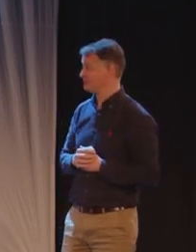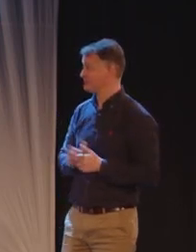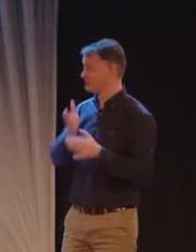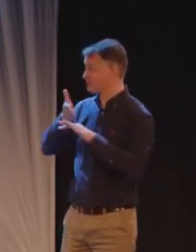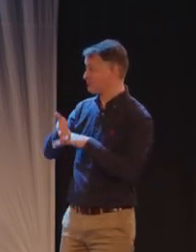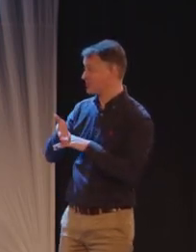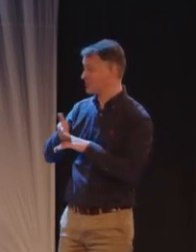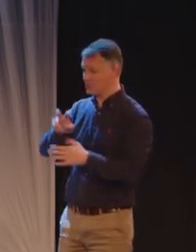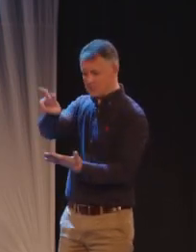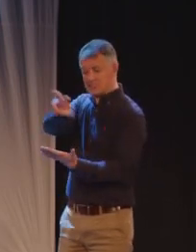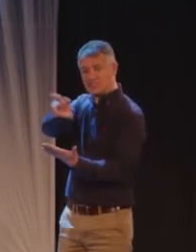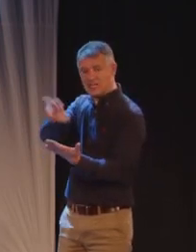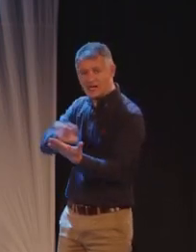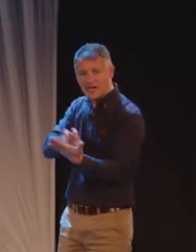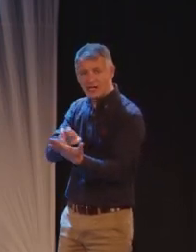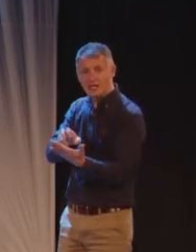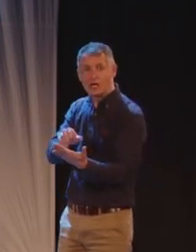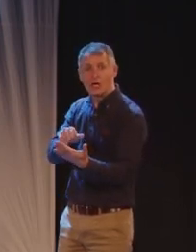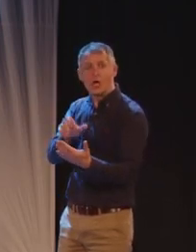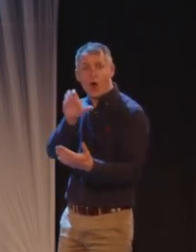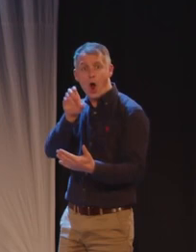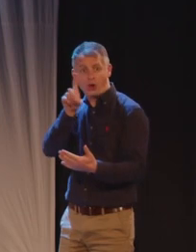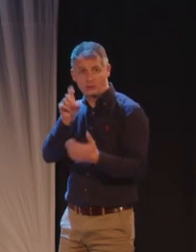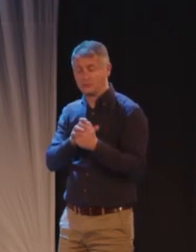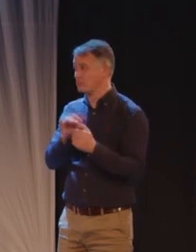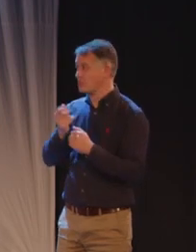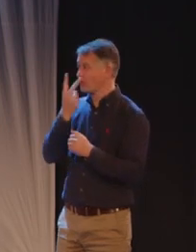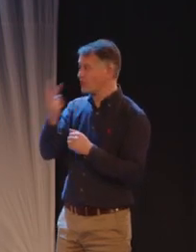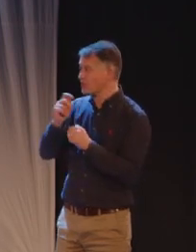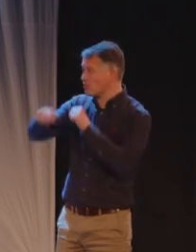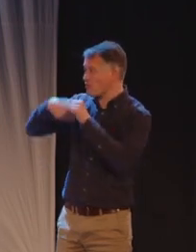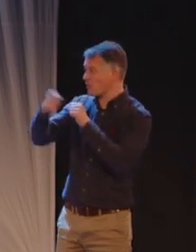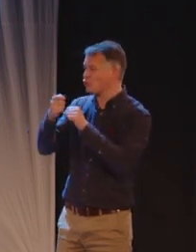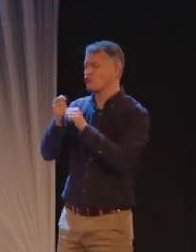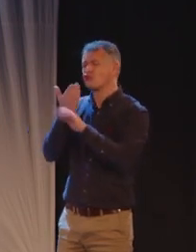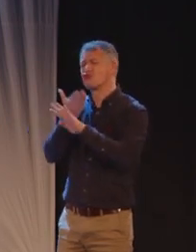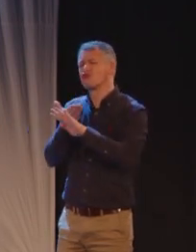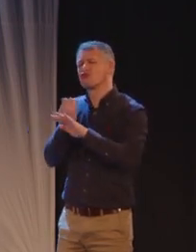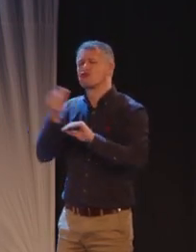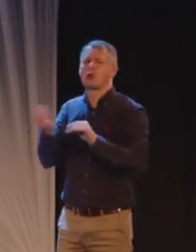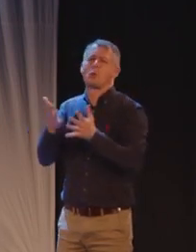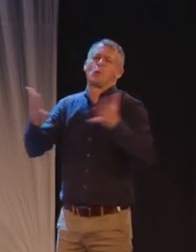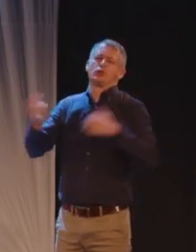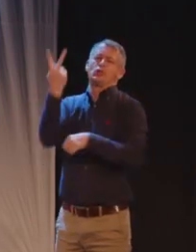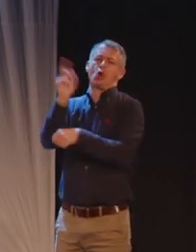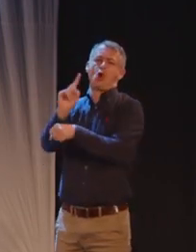Prin scanarea codului QR veți vedea un filmuleț de cel mult 2 minute,